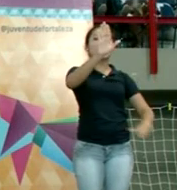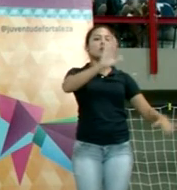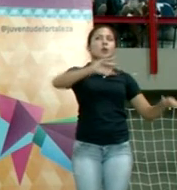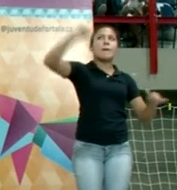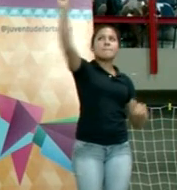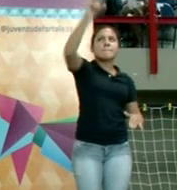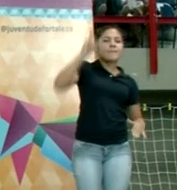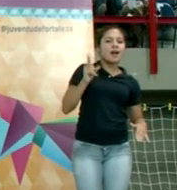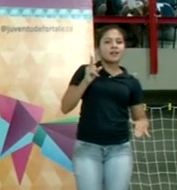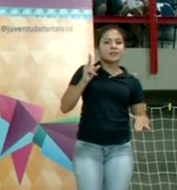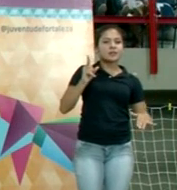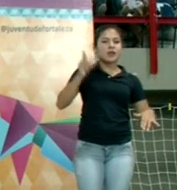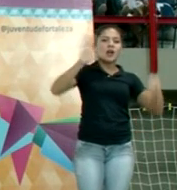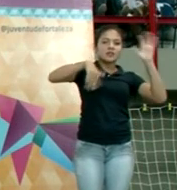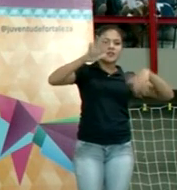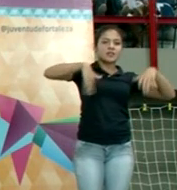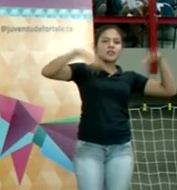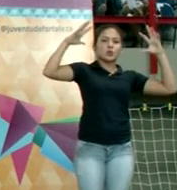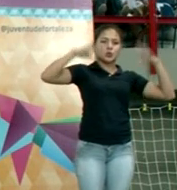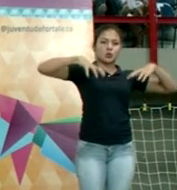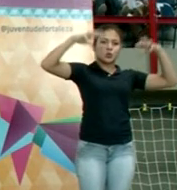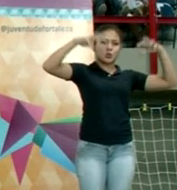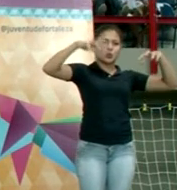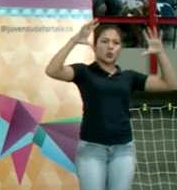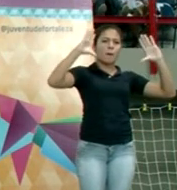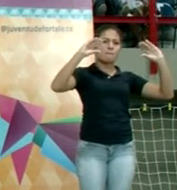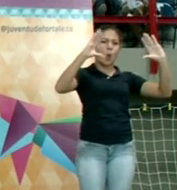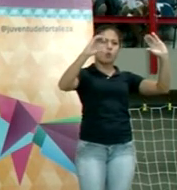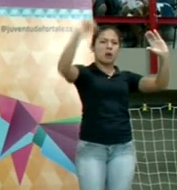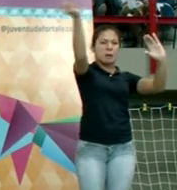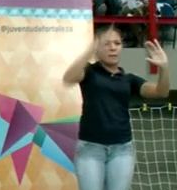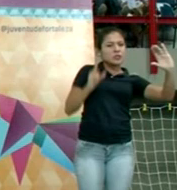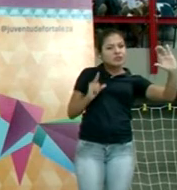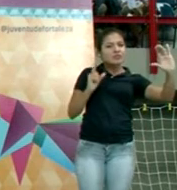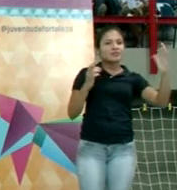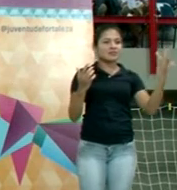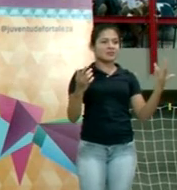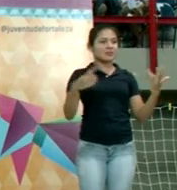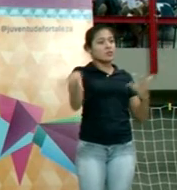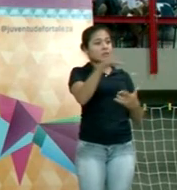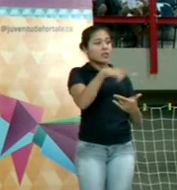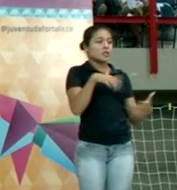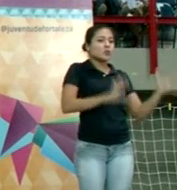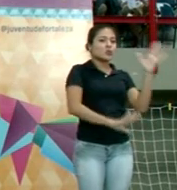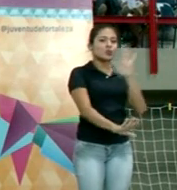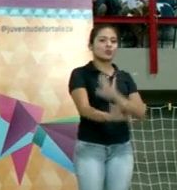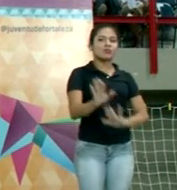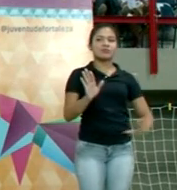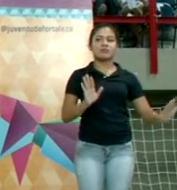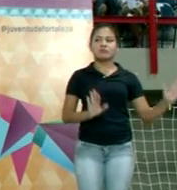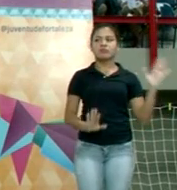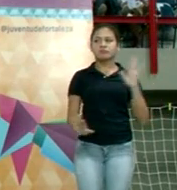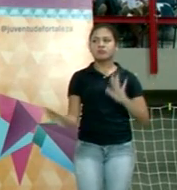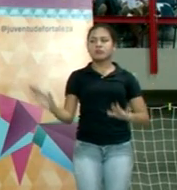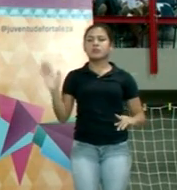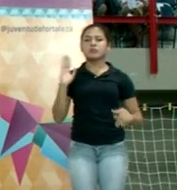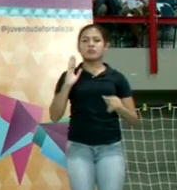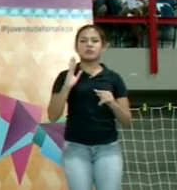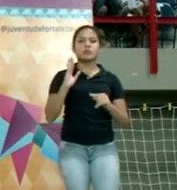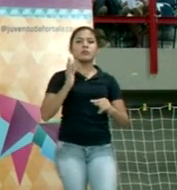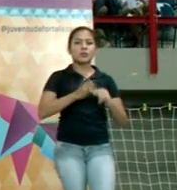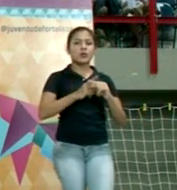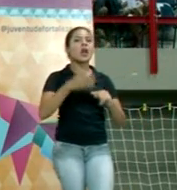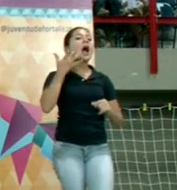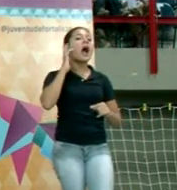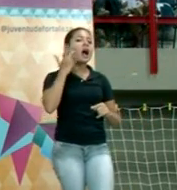tempestades. Eu tenho comentado sempre isso nos aulões e nas palestras que eu vou, que eu faço, porque eu acho que é sempre um tema